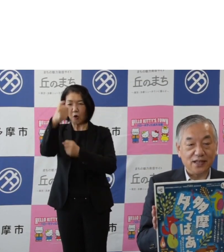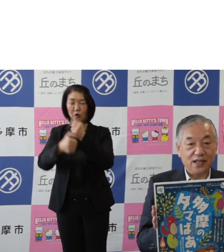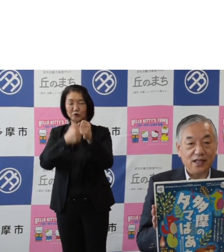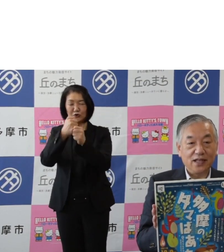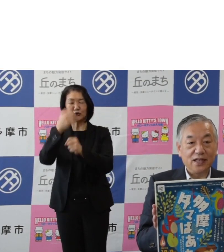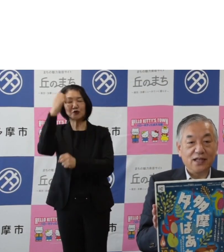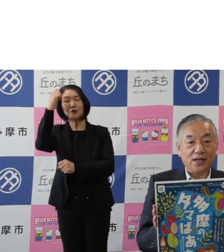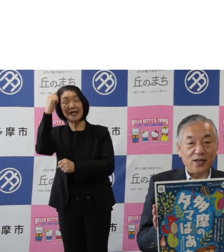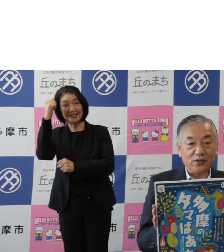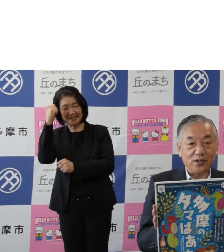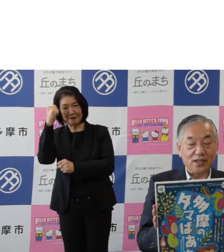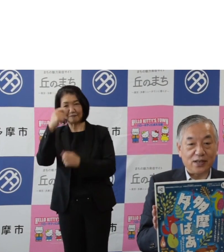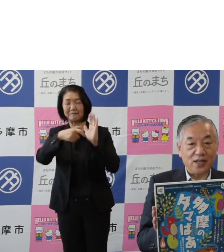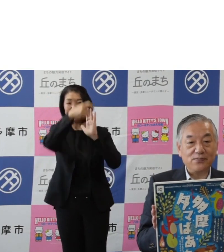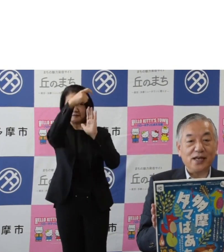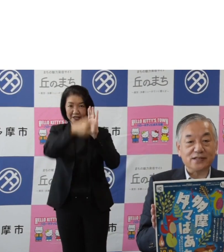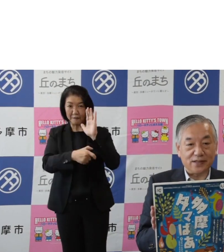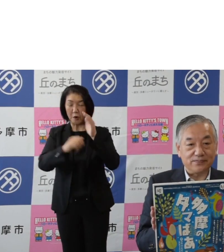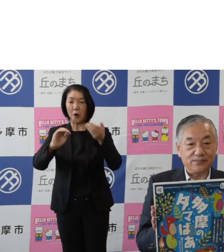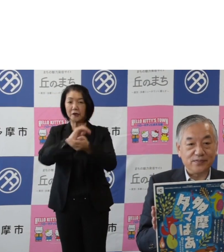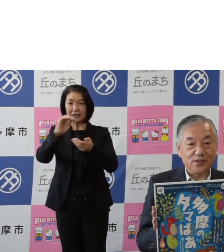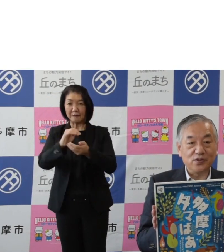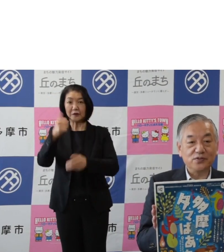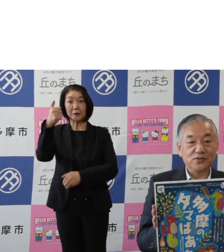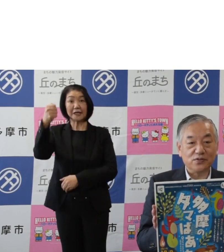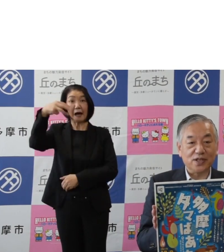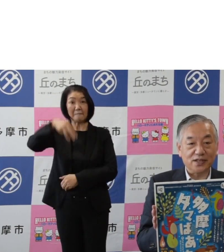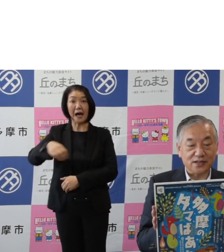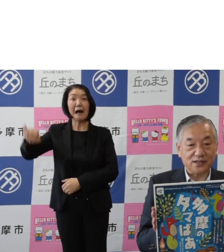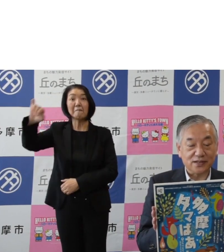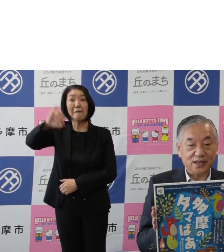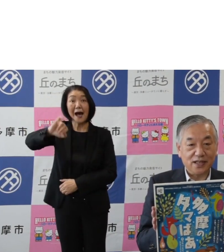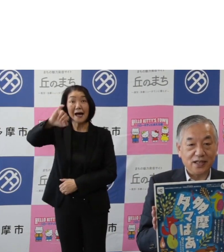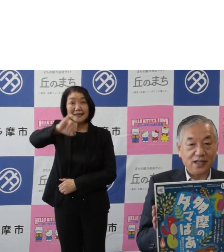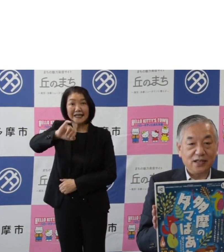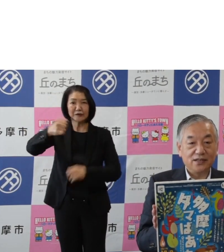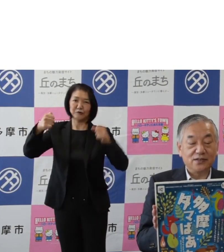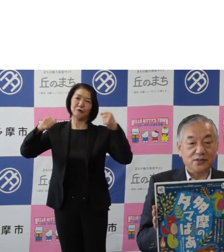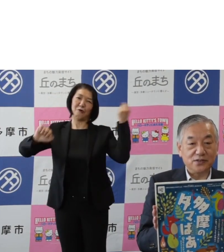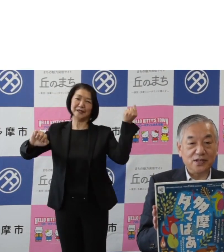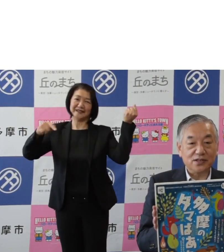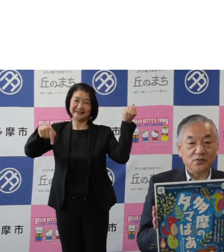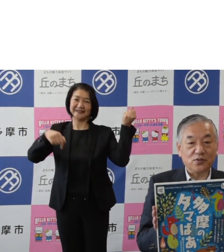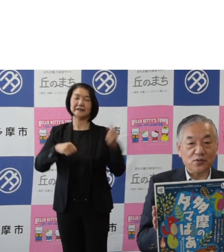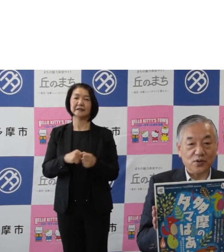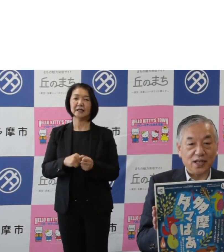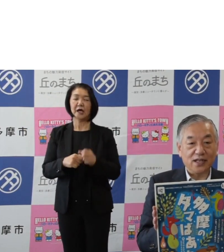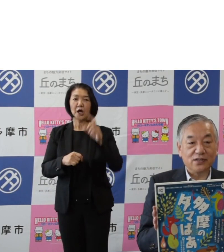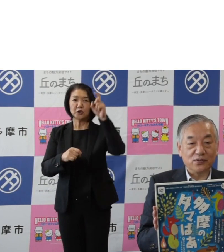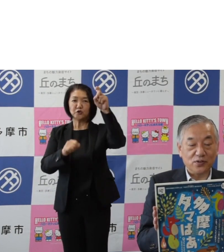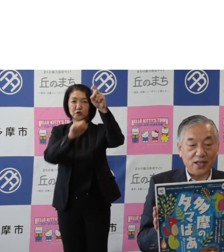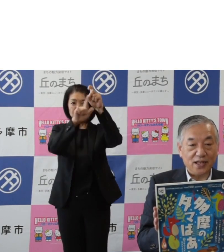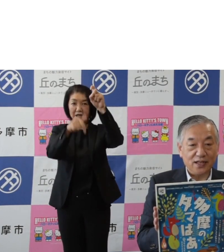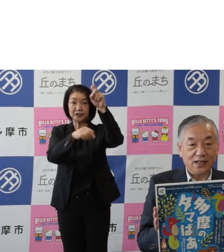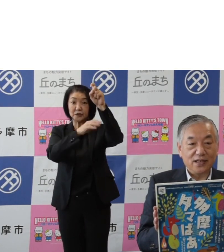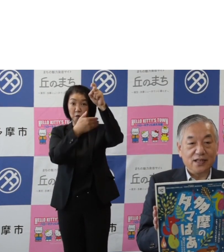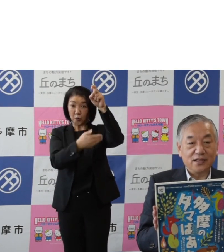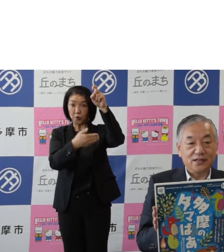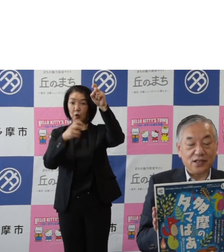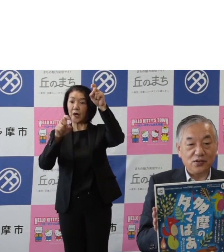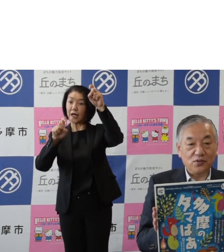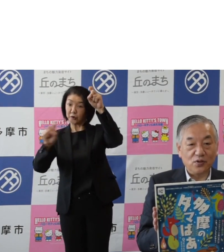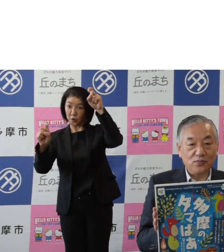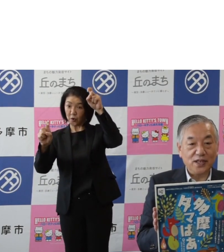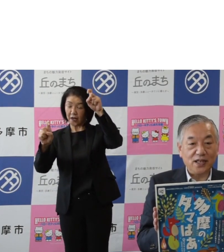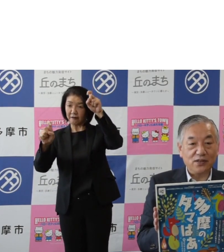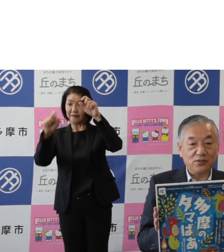念多摩の多摩ばあちゃんという公演です。10月9日10日